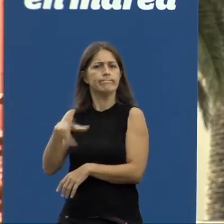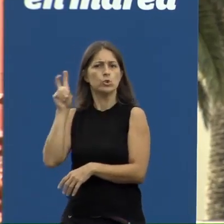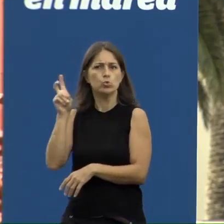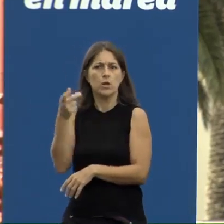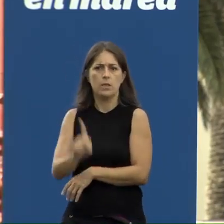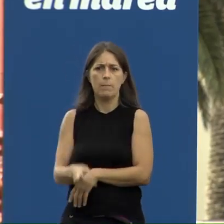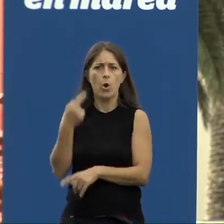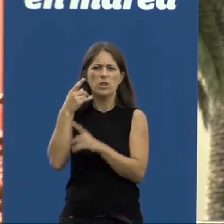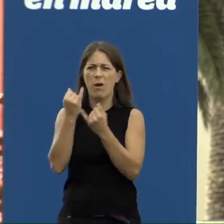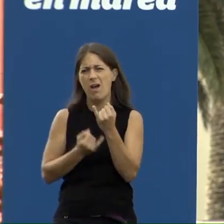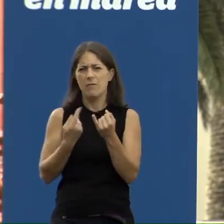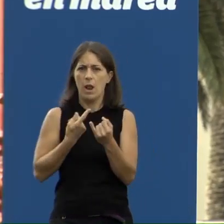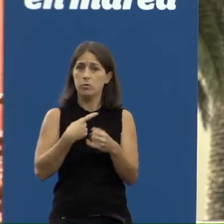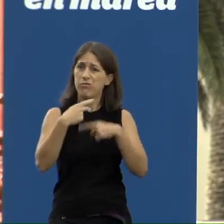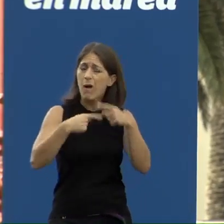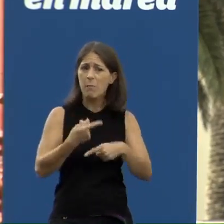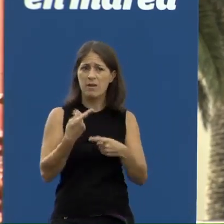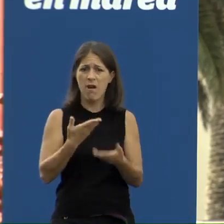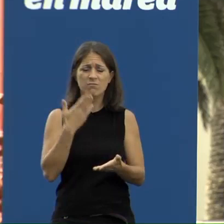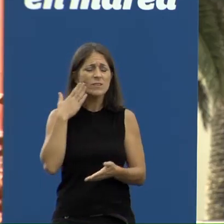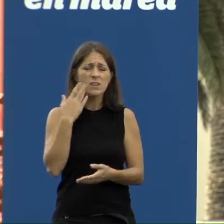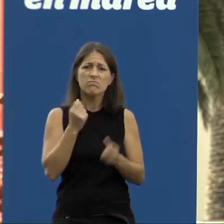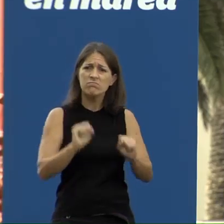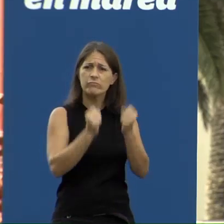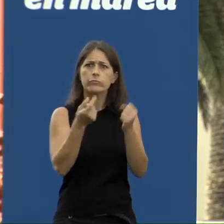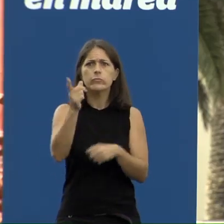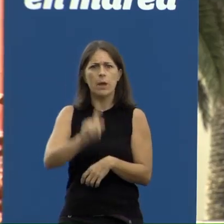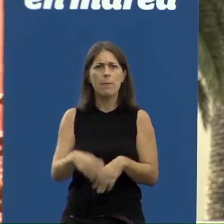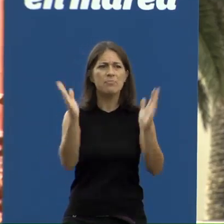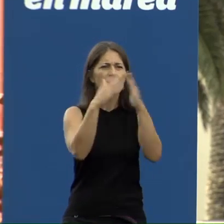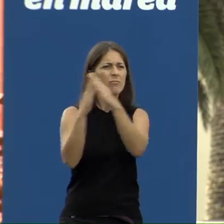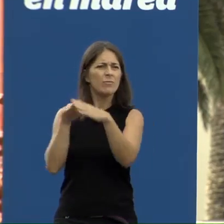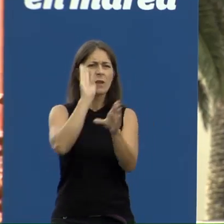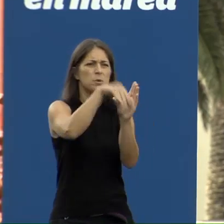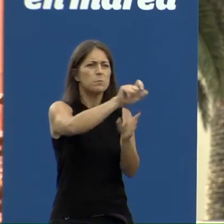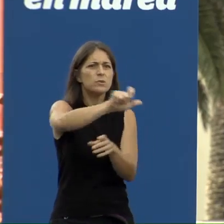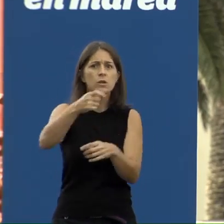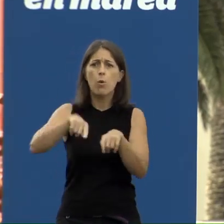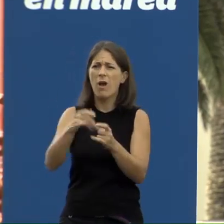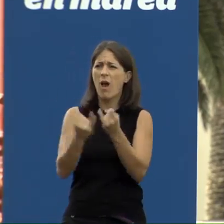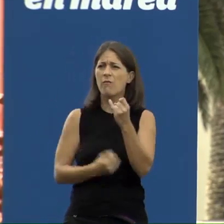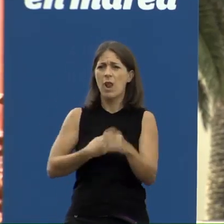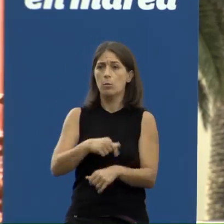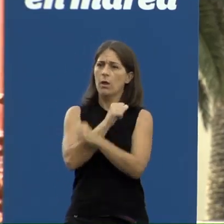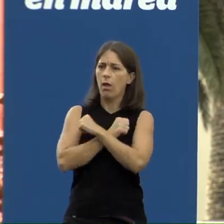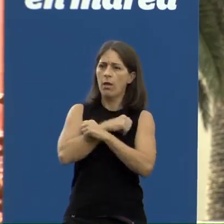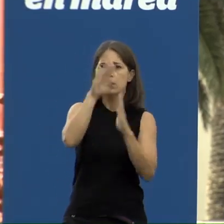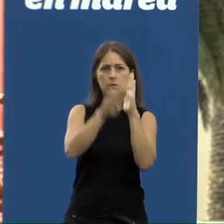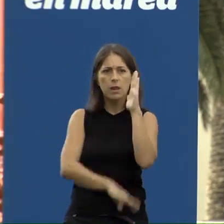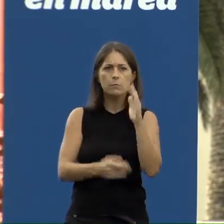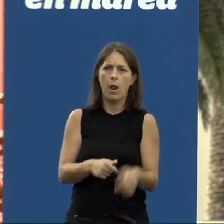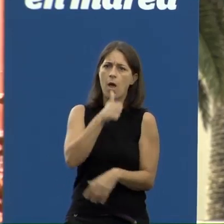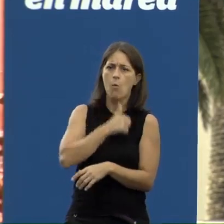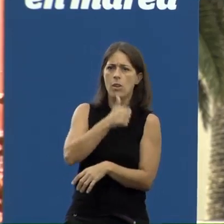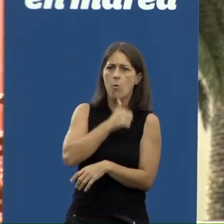súa familia. Vanse escoitar as voces da xente que está na súa casa padecendo listas de espera interminables, a xente que